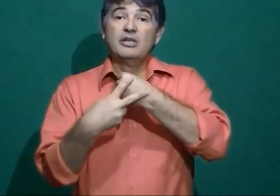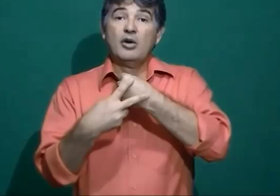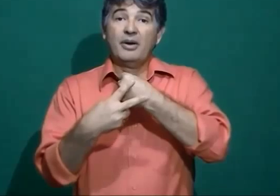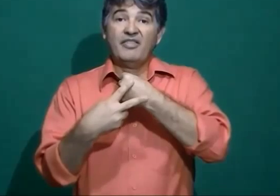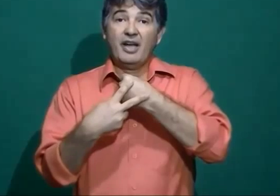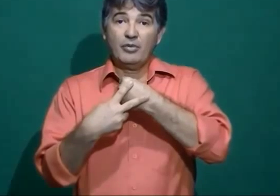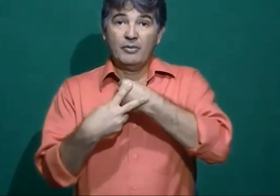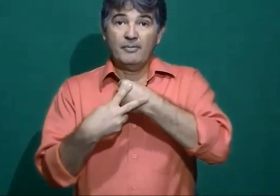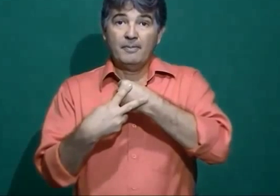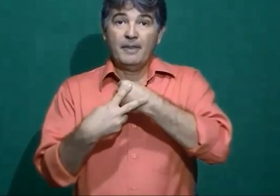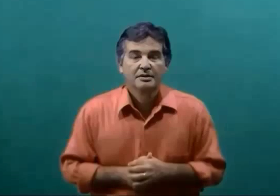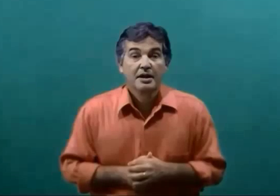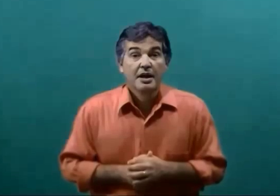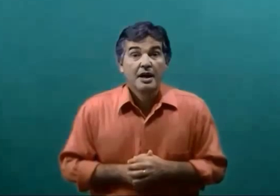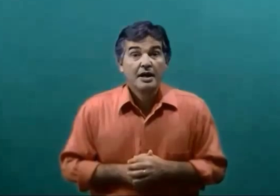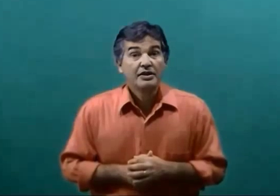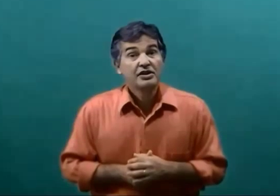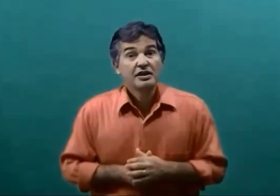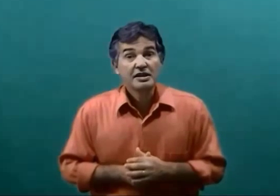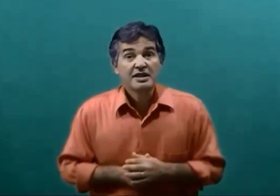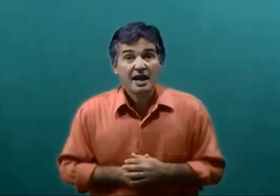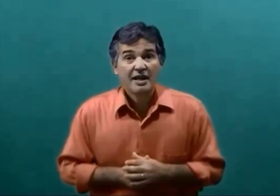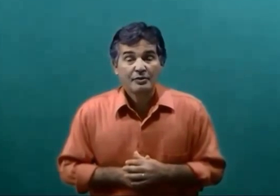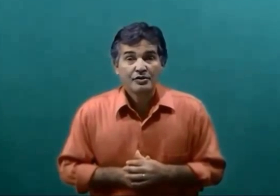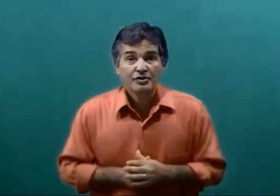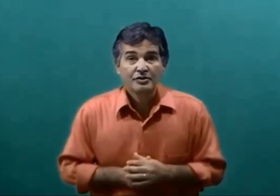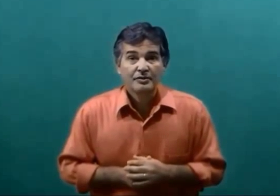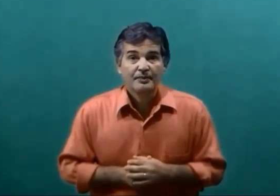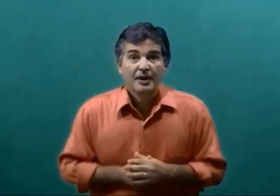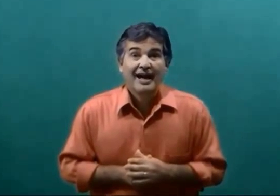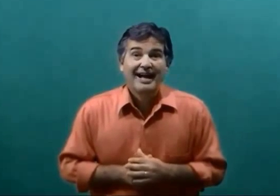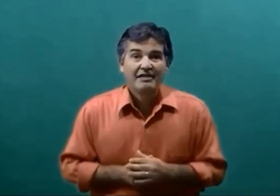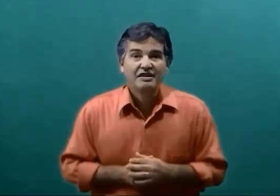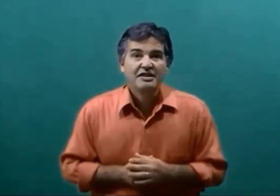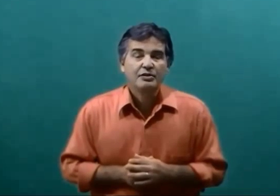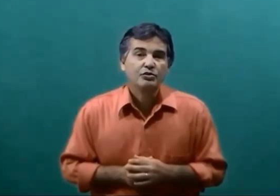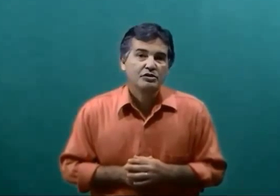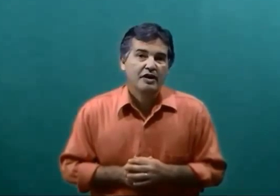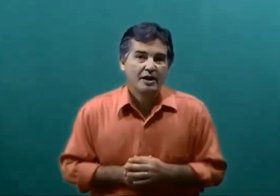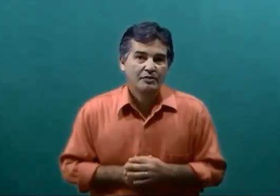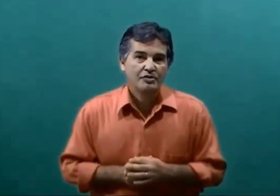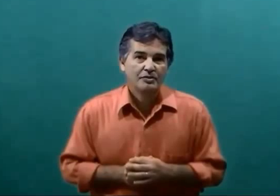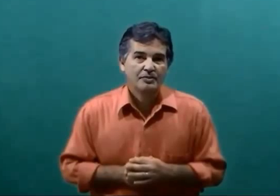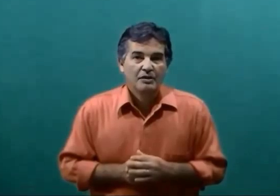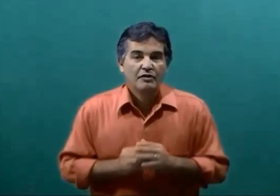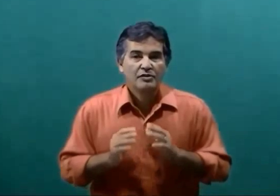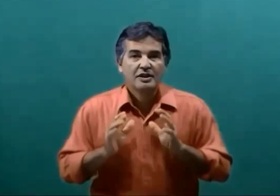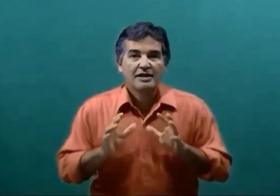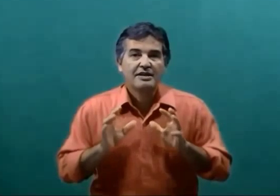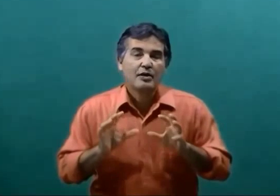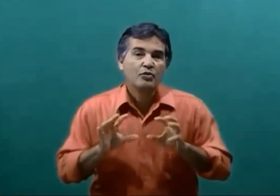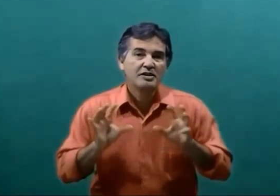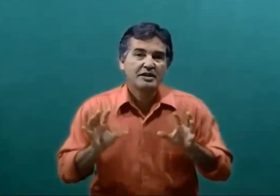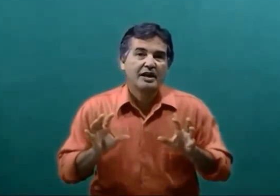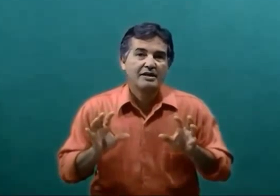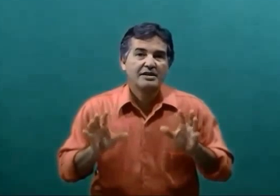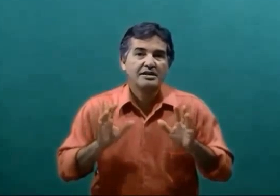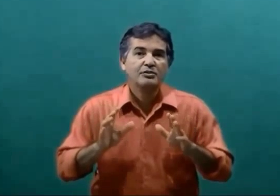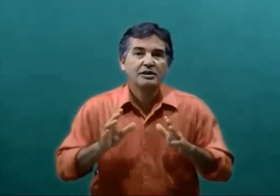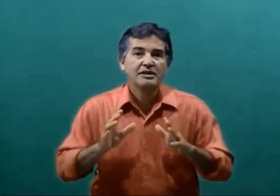sinal para verbo. Antes de iniciarmos a revisão dos verbos, vamos trazer alguns sinais que são